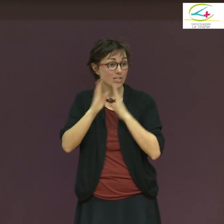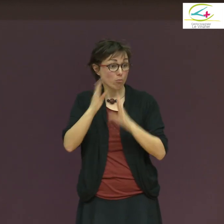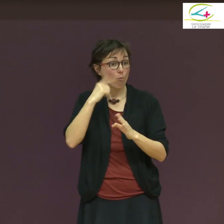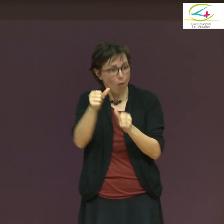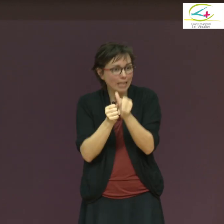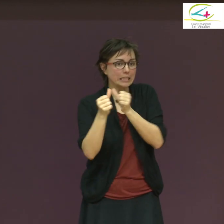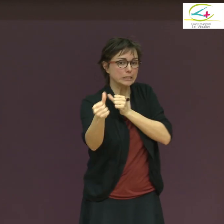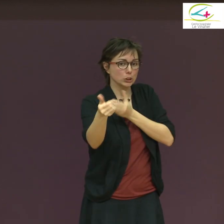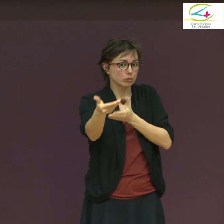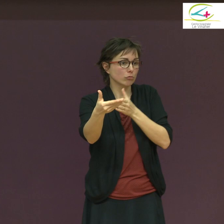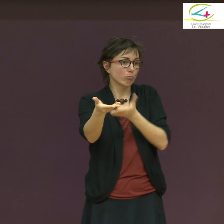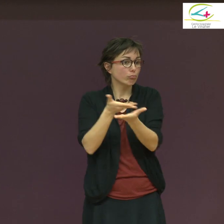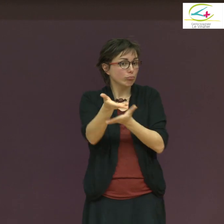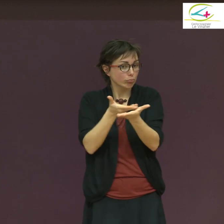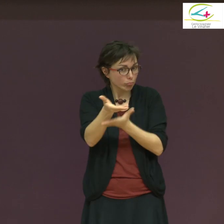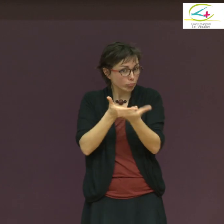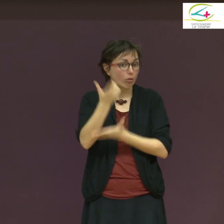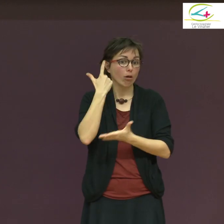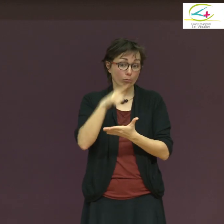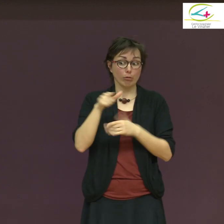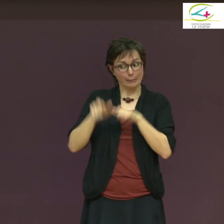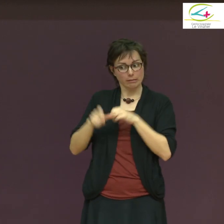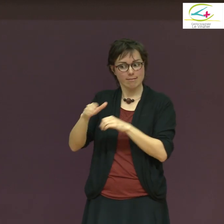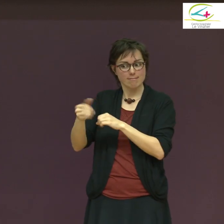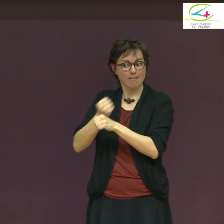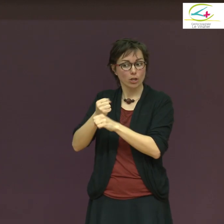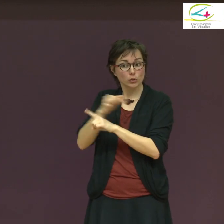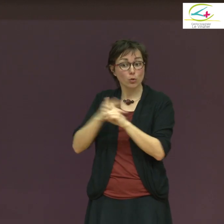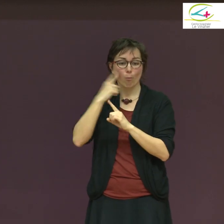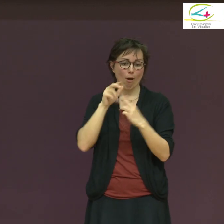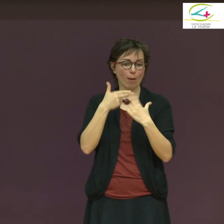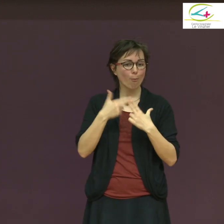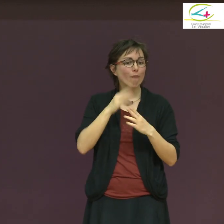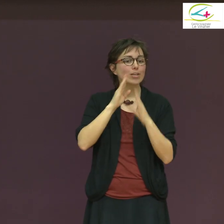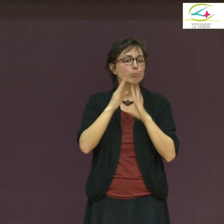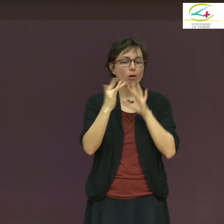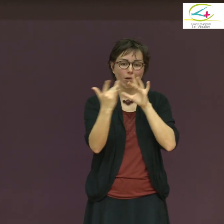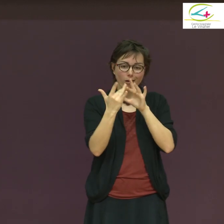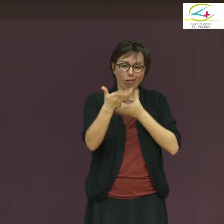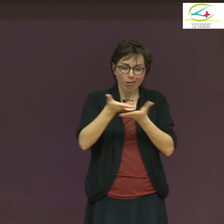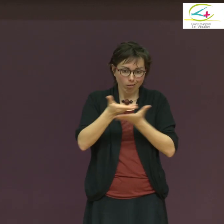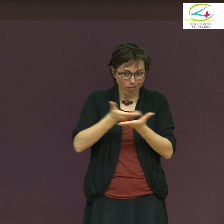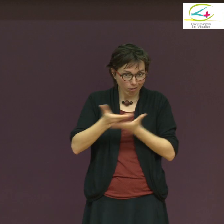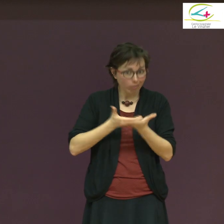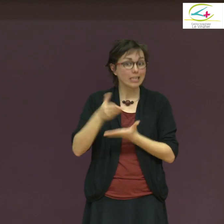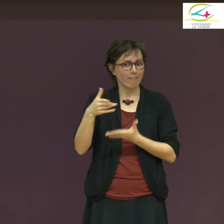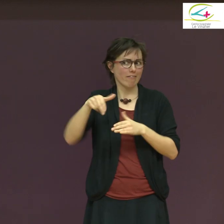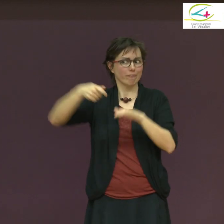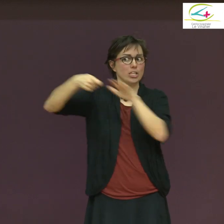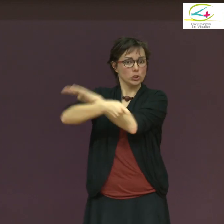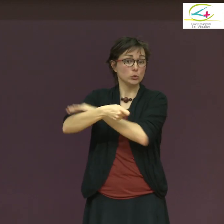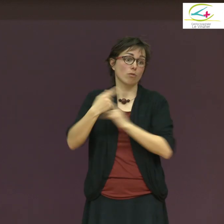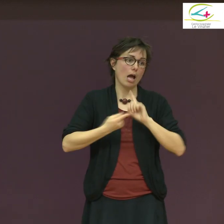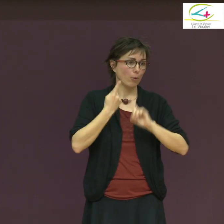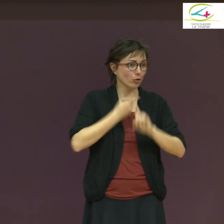national pour qu'il y ait des travailleurs sociaux qui puissent répondre aux gamins sur Facebook. Donc il y a cette importance d'aller sur les